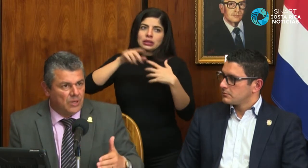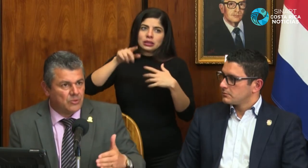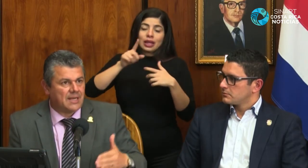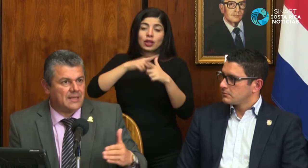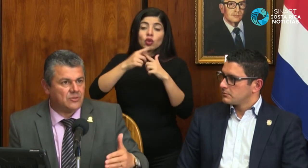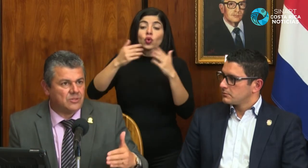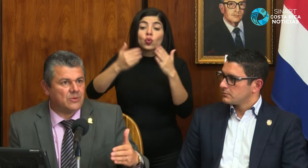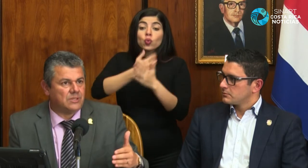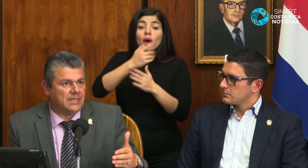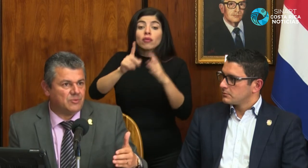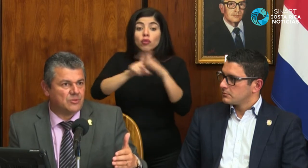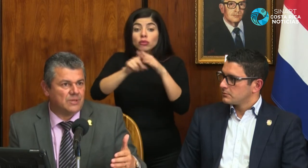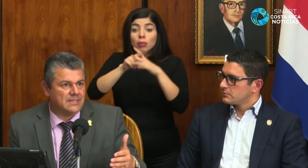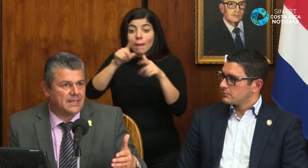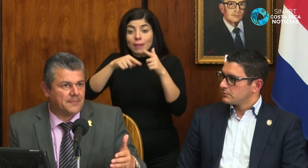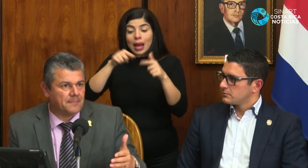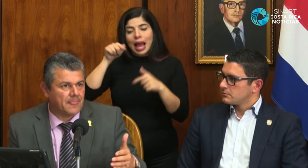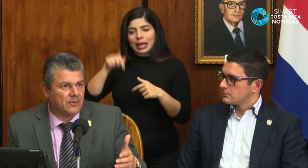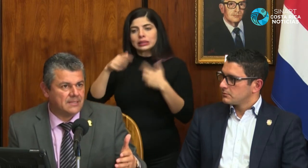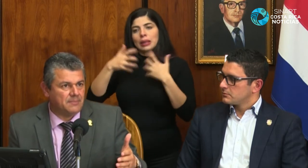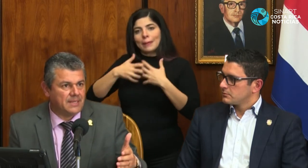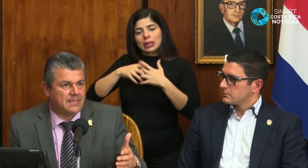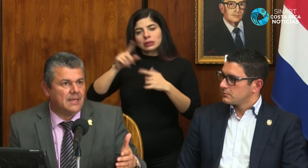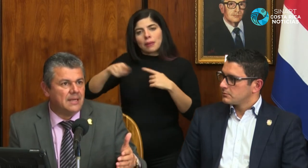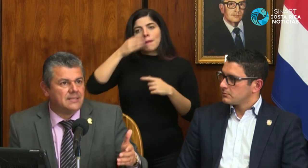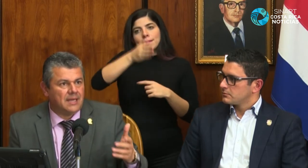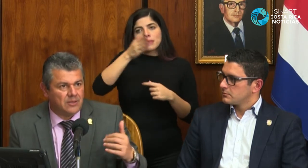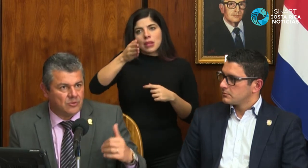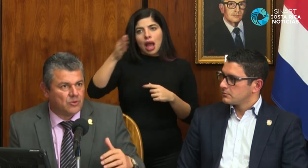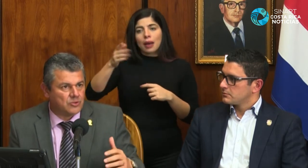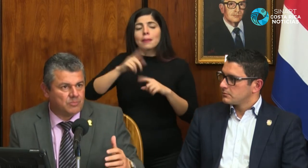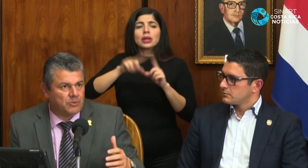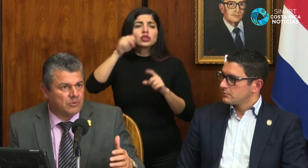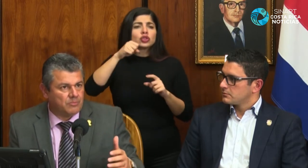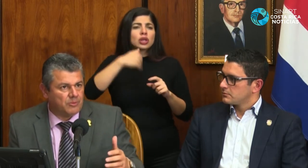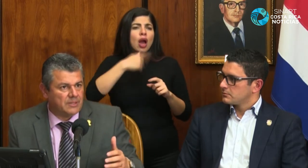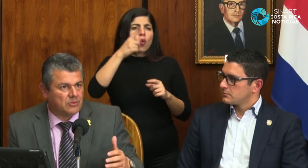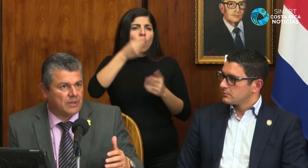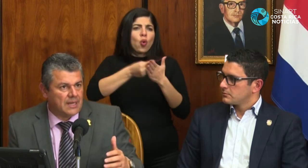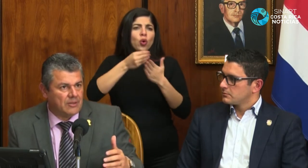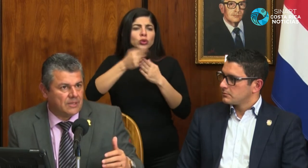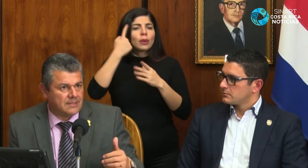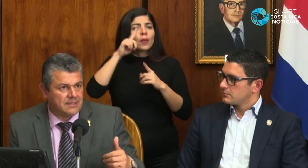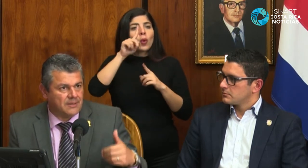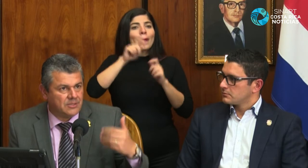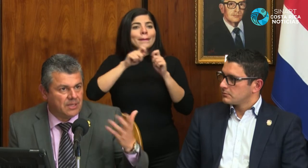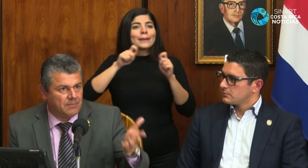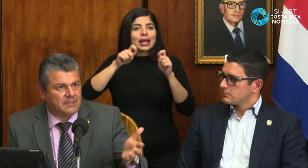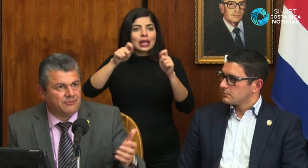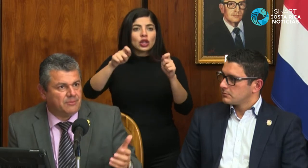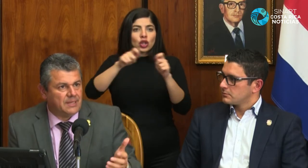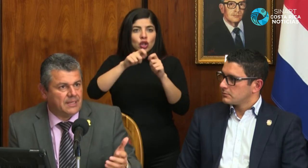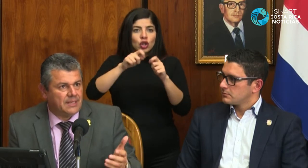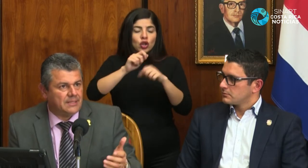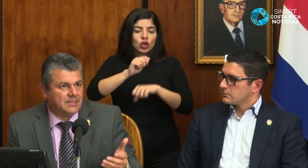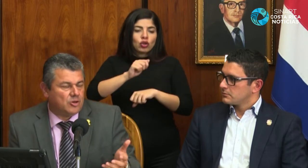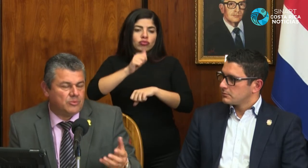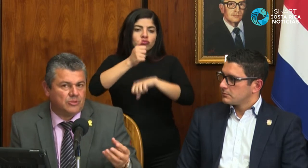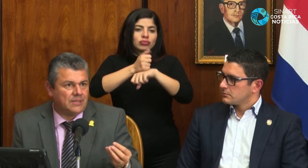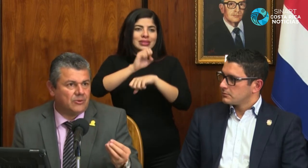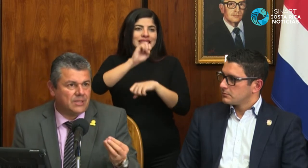los nuevos casos los abordaremos con esta empresa. Sí hay un costo por metro cuadrado que se estableció en la plataforma